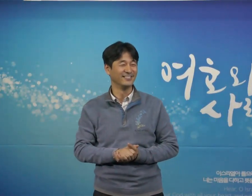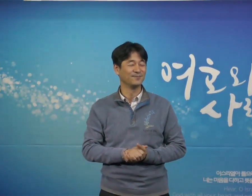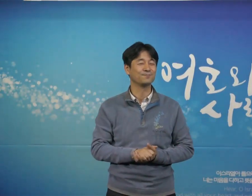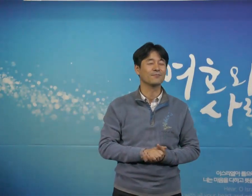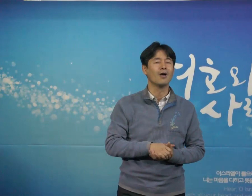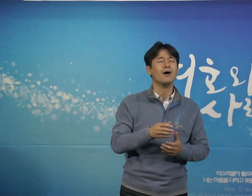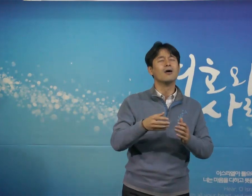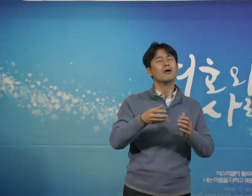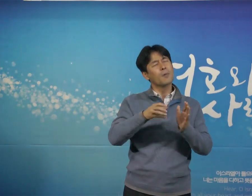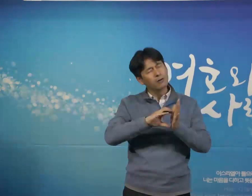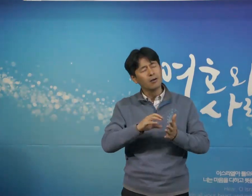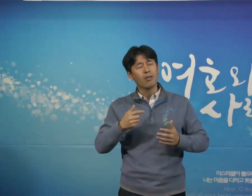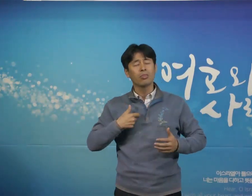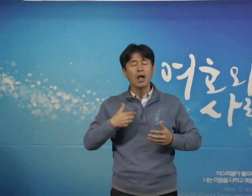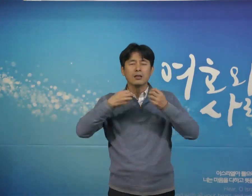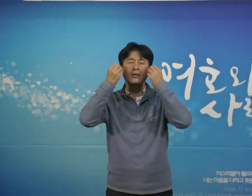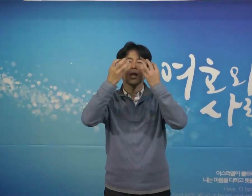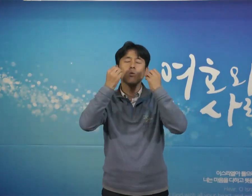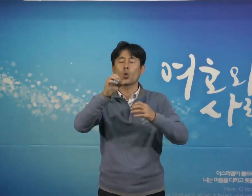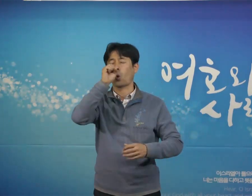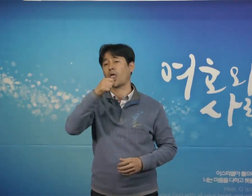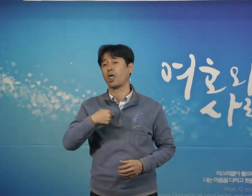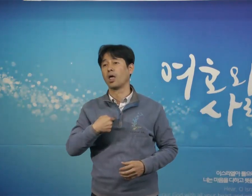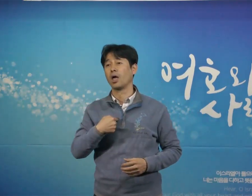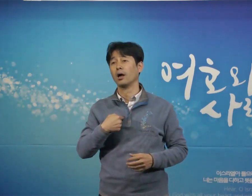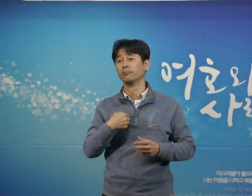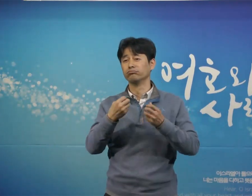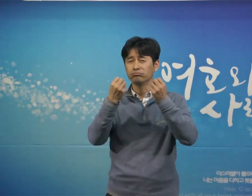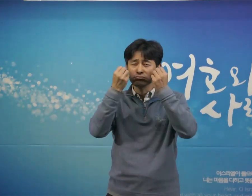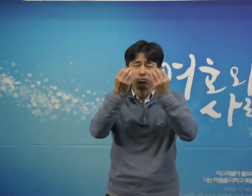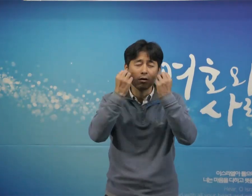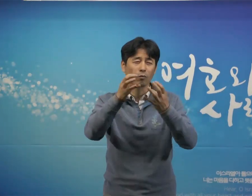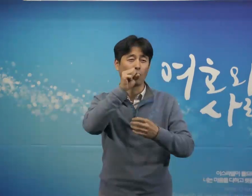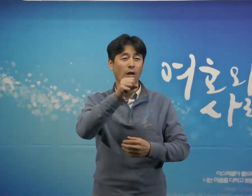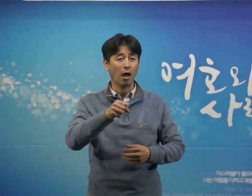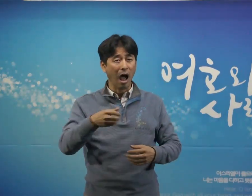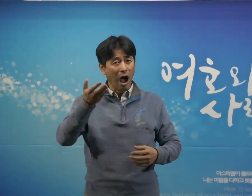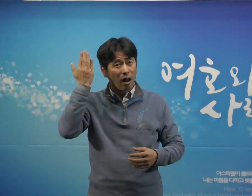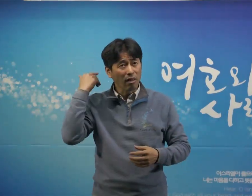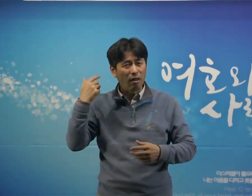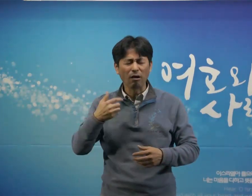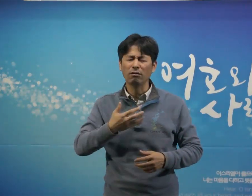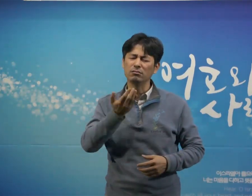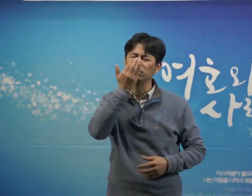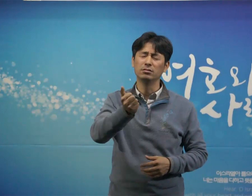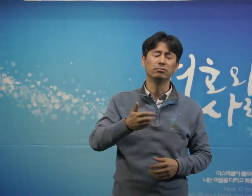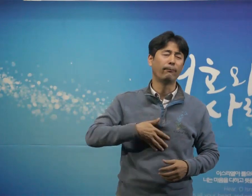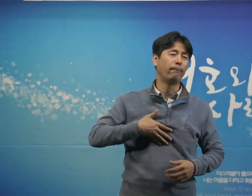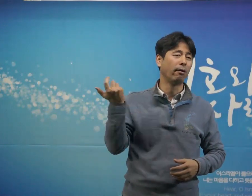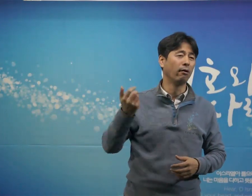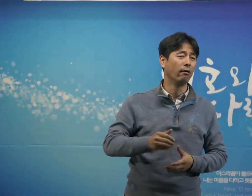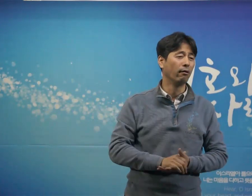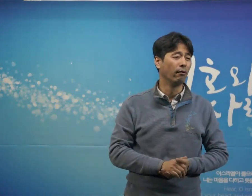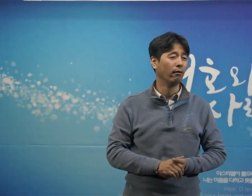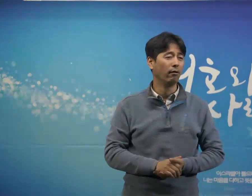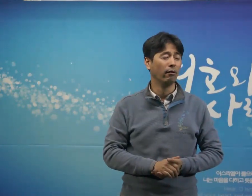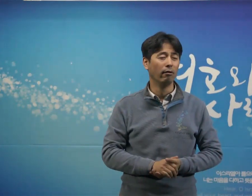있습니다. 그만큼 저는 이렇게 새로운 것을 좋아하고 예전 것,